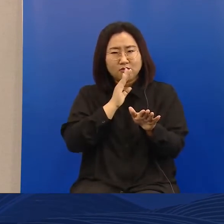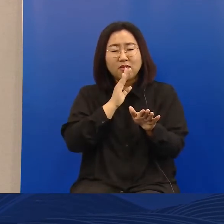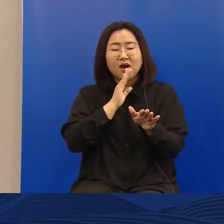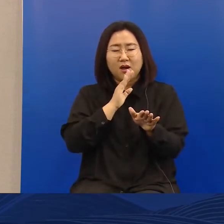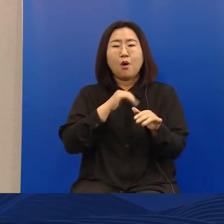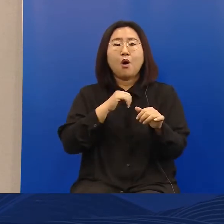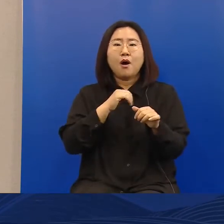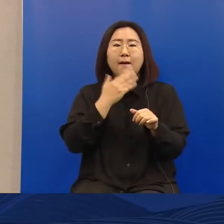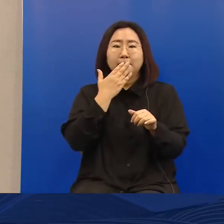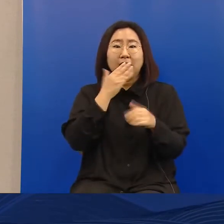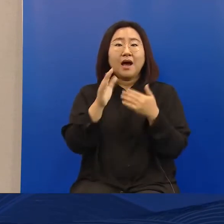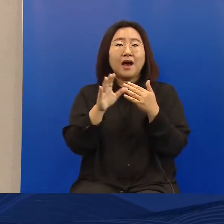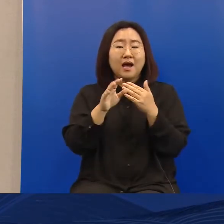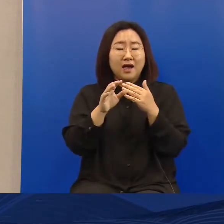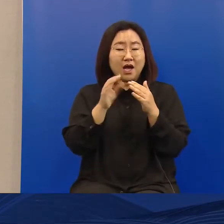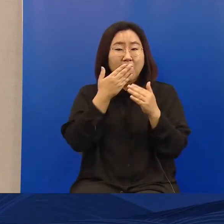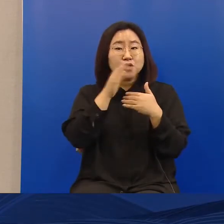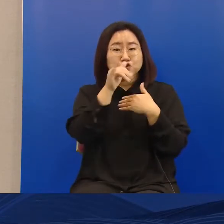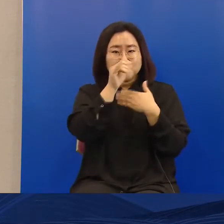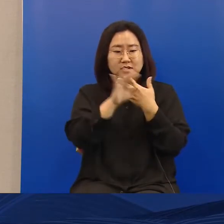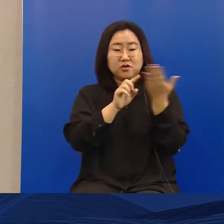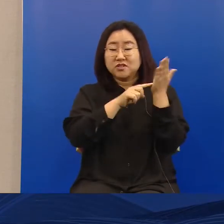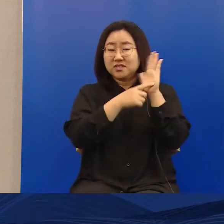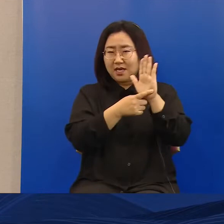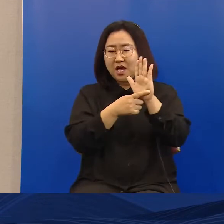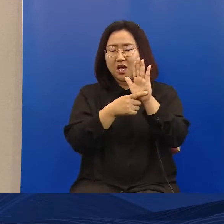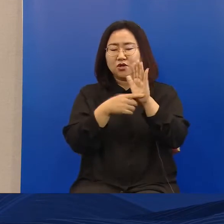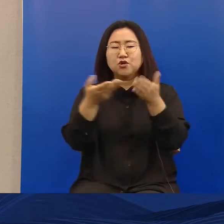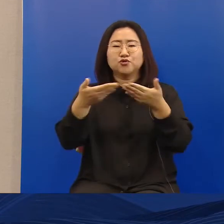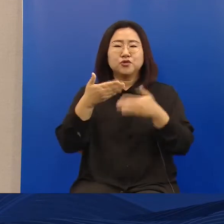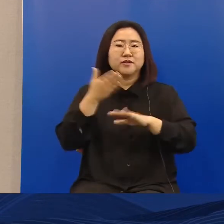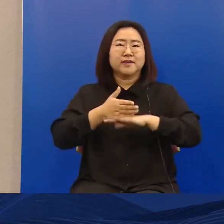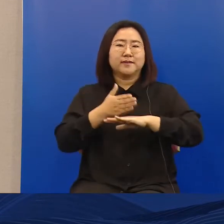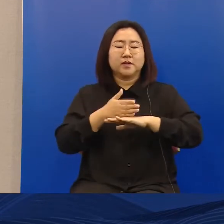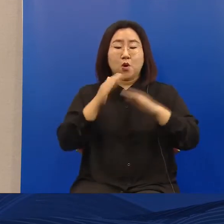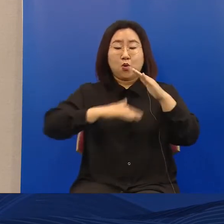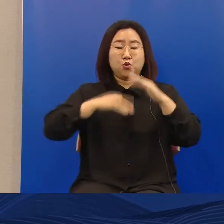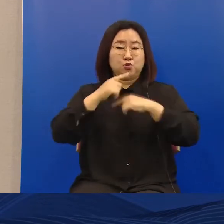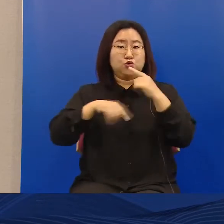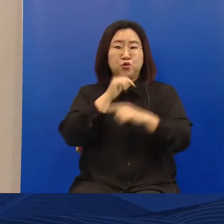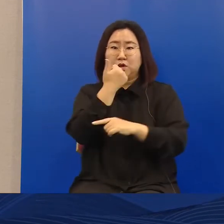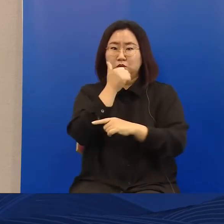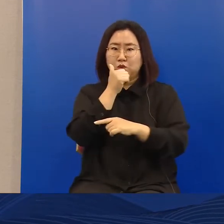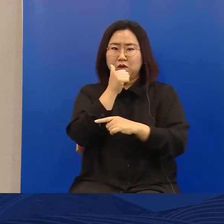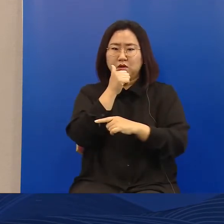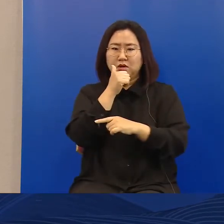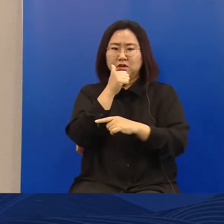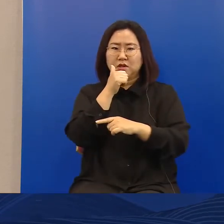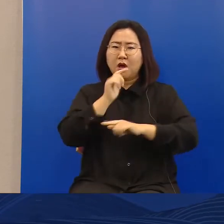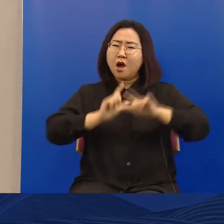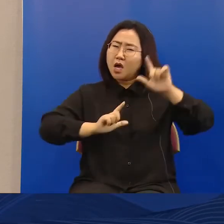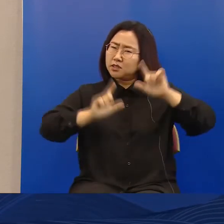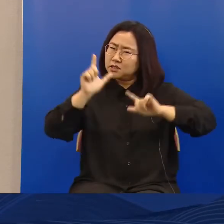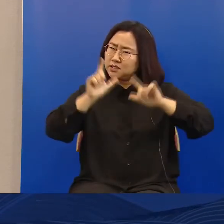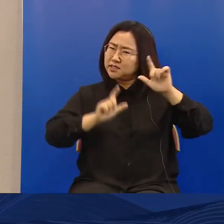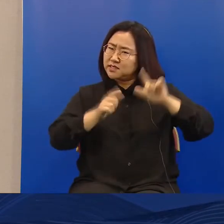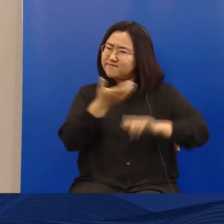제안까지 덧붙여서 말씀해 주셨습니다. 특별히 공적 수어 통역의